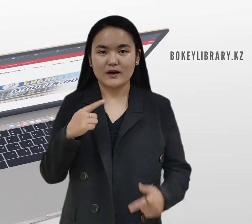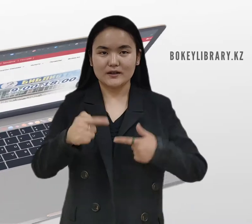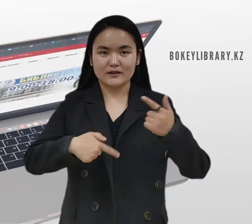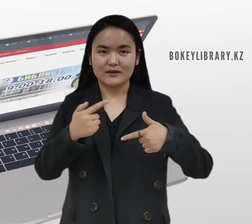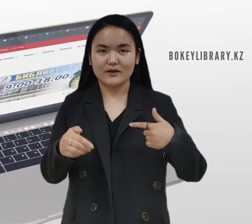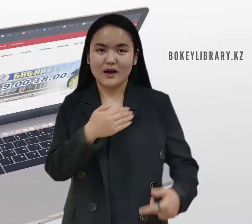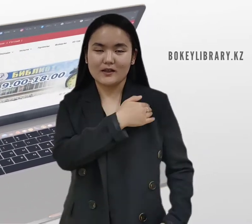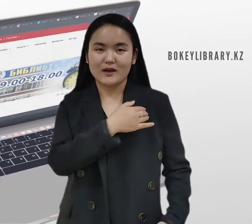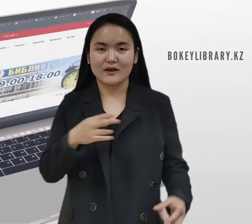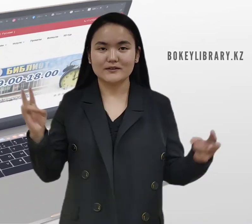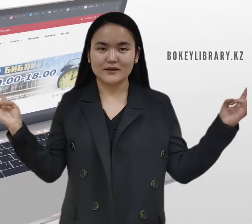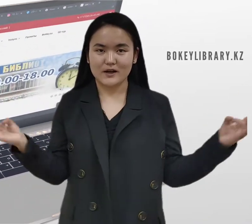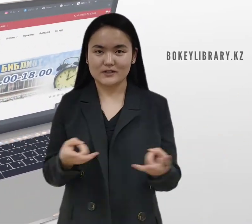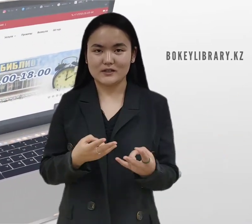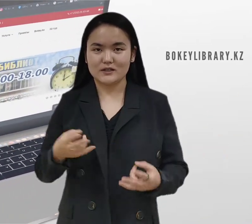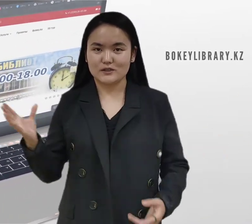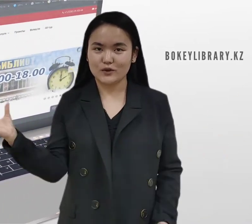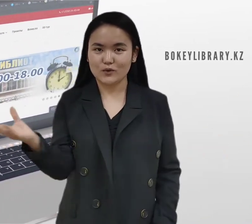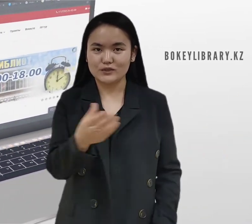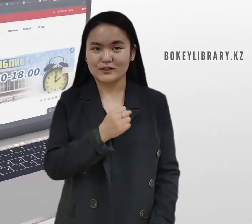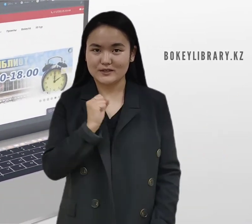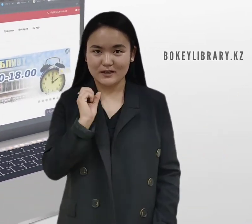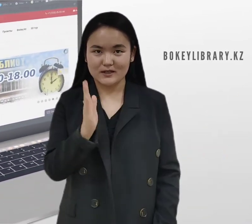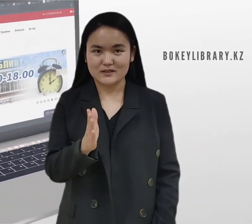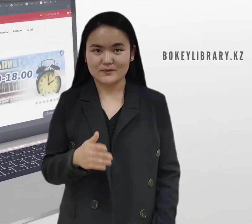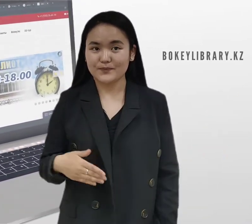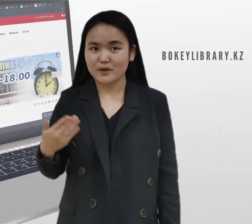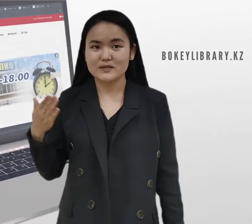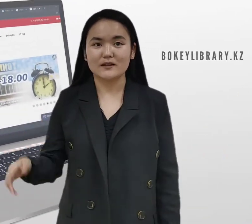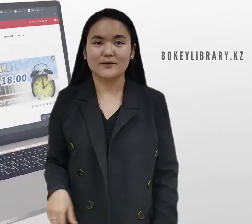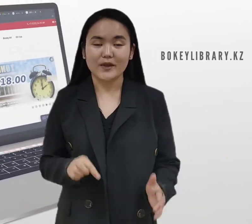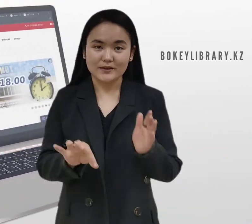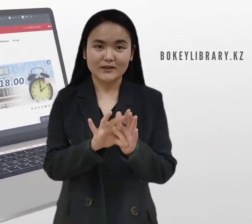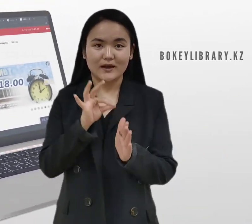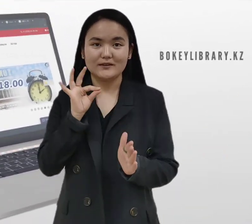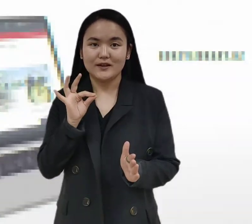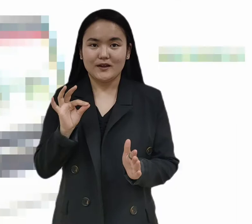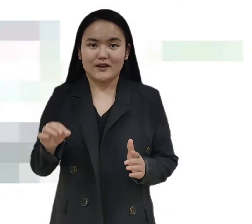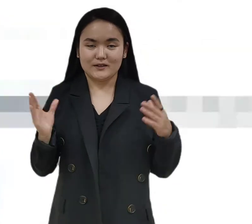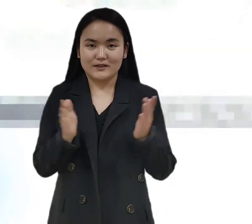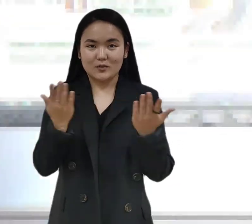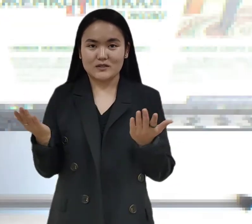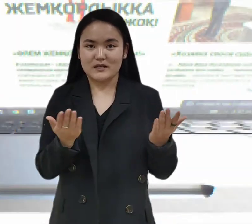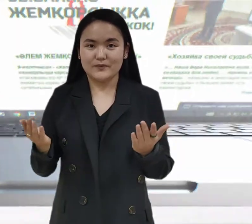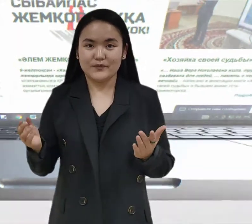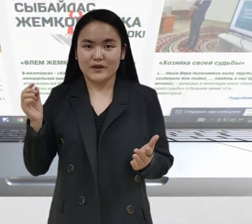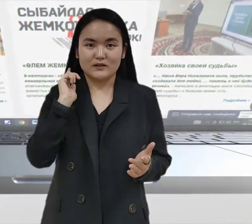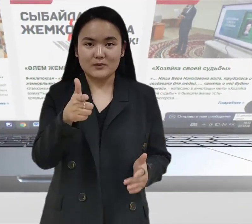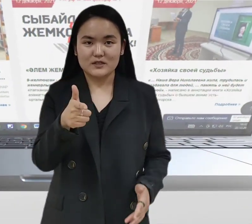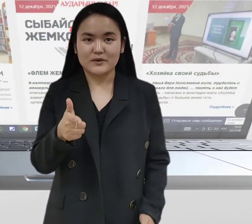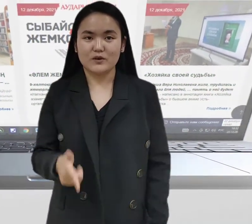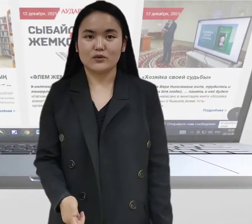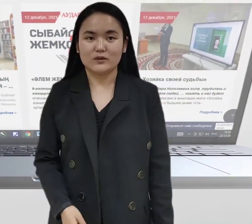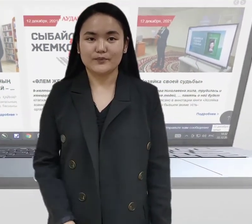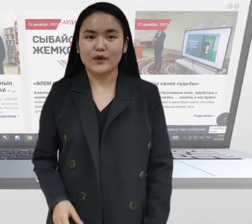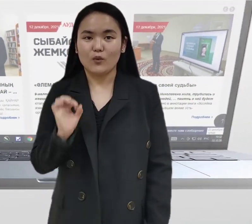bokeylibrary.kz сайты арқылы қалаған қажеттіңізге қол жеткізе аласыз. Мысалы, таңдаған кітабыңызға тапсырыс бере отырып, онлайн